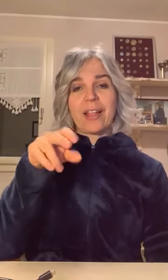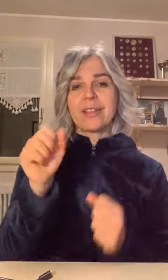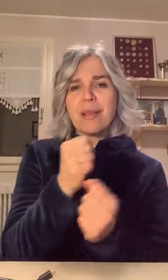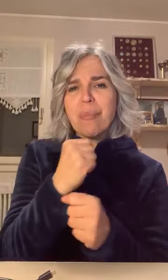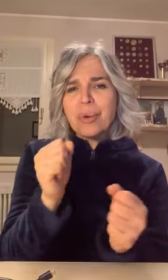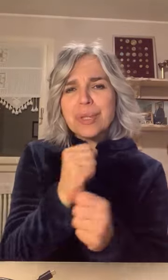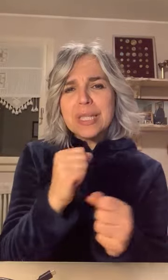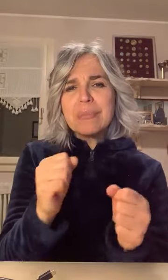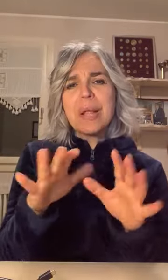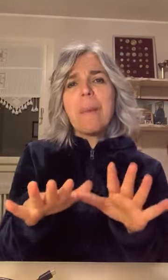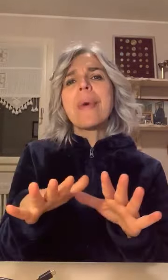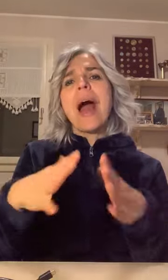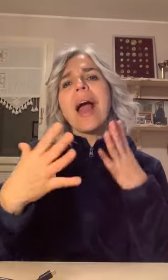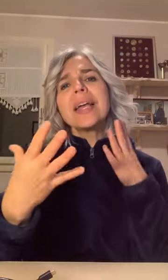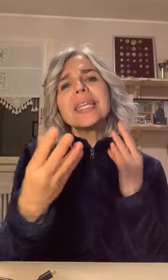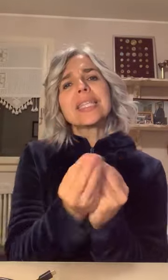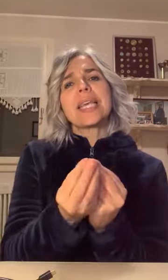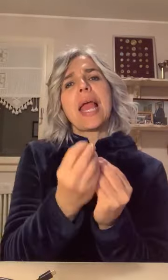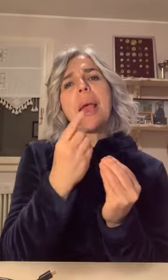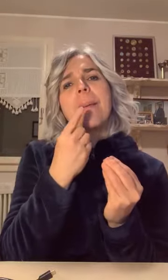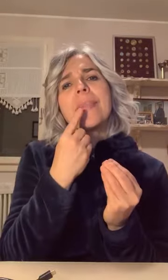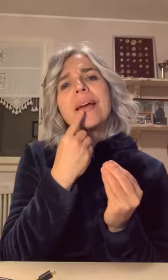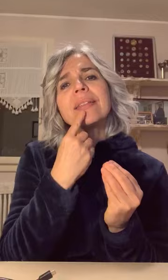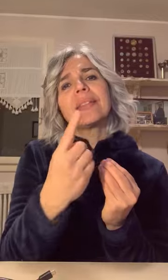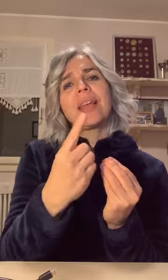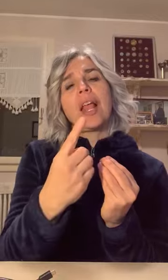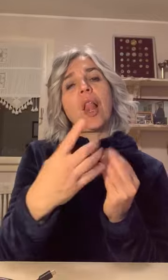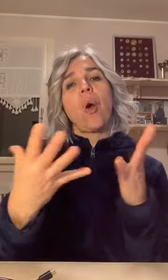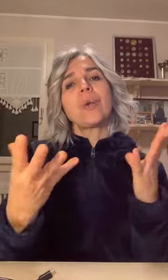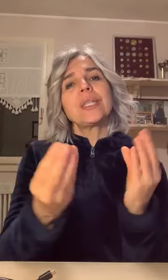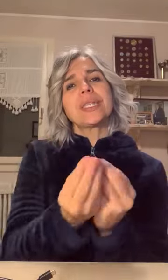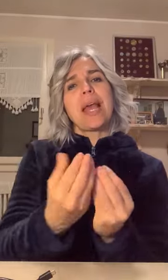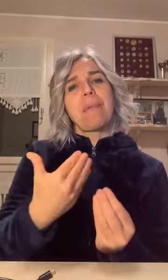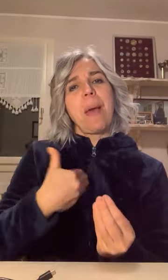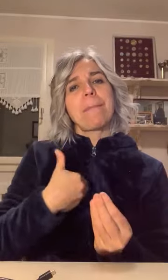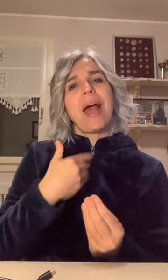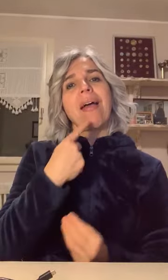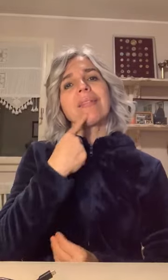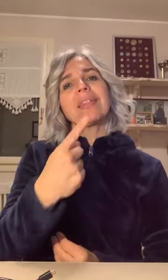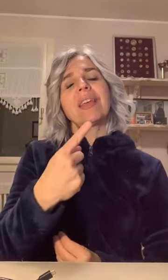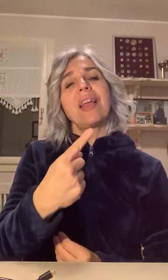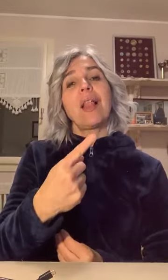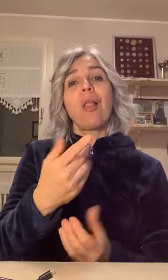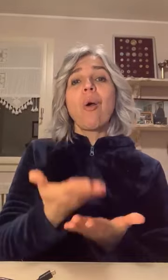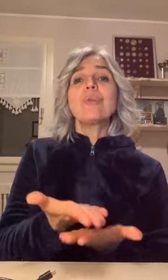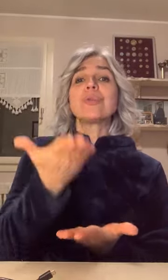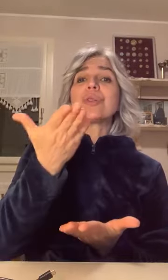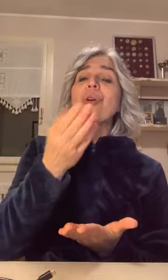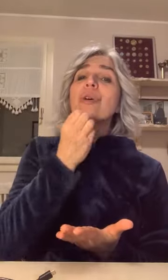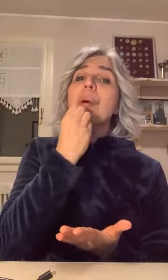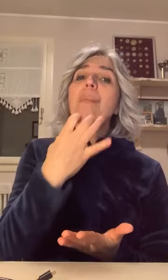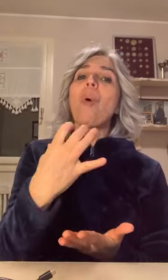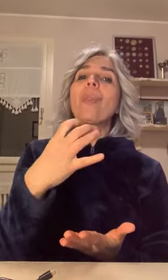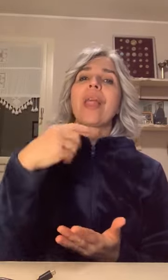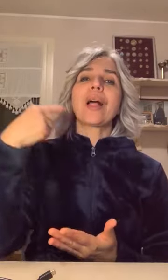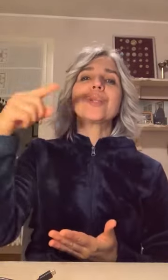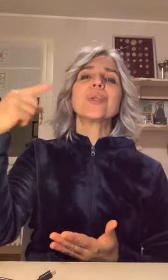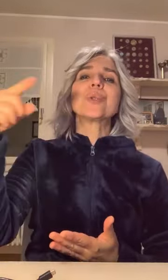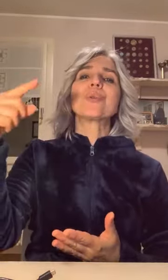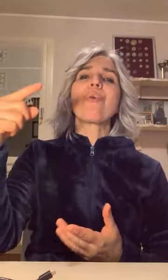con me adesso: sì, perché noi crediamo nel Signore. Sì, dicono quelli che temono il Signore, la sua bontà dura